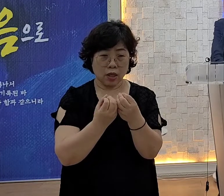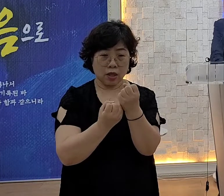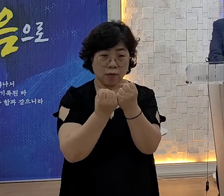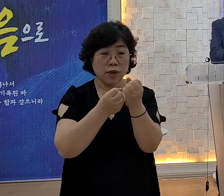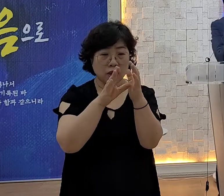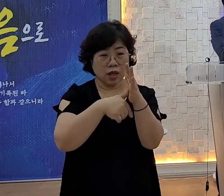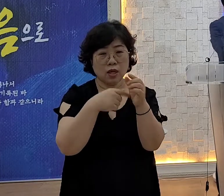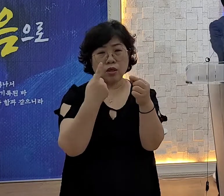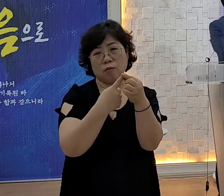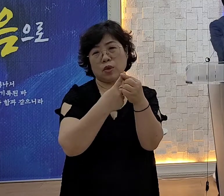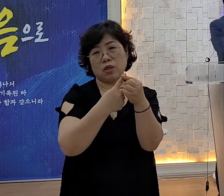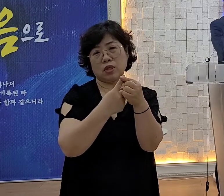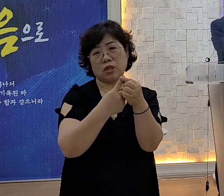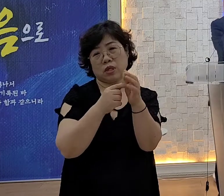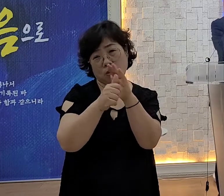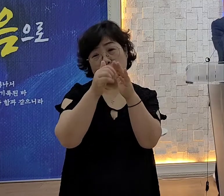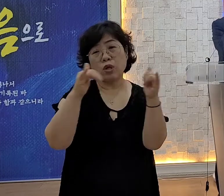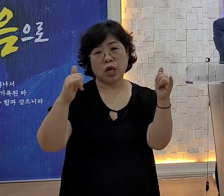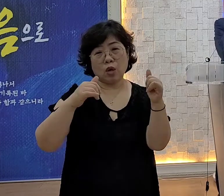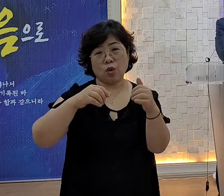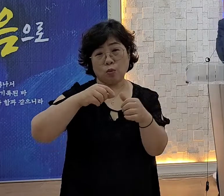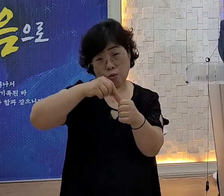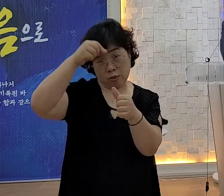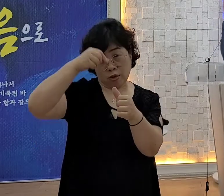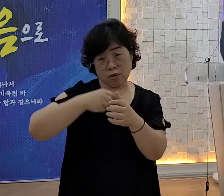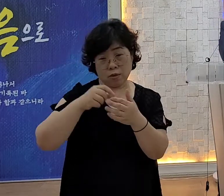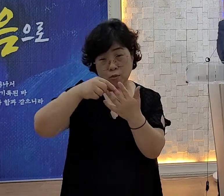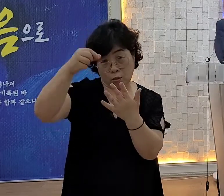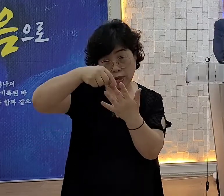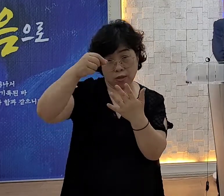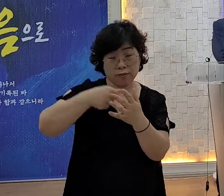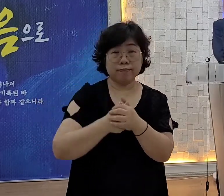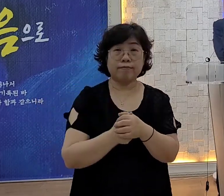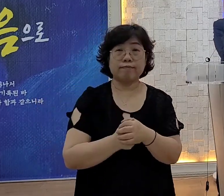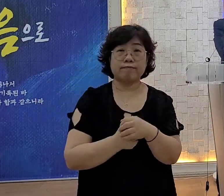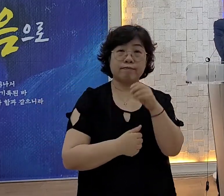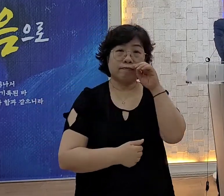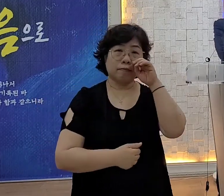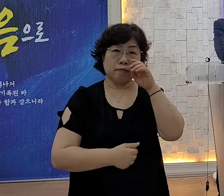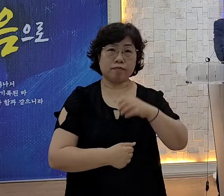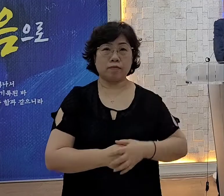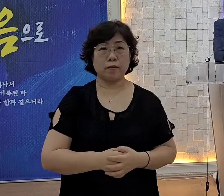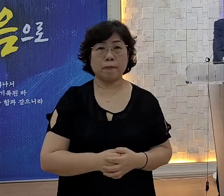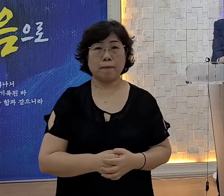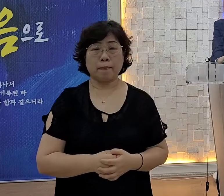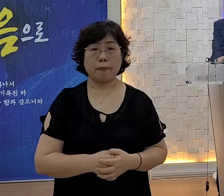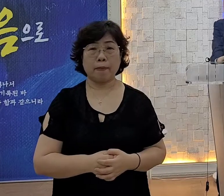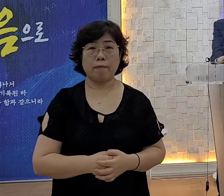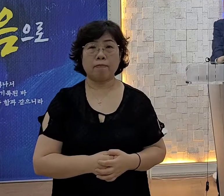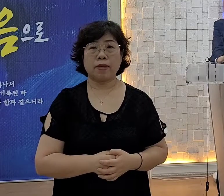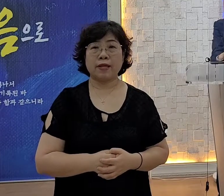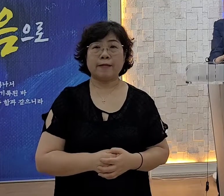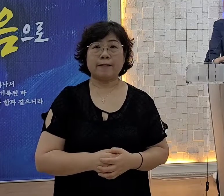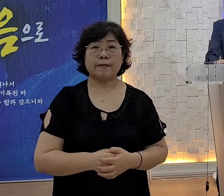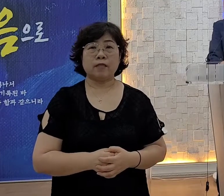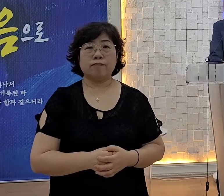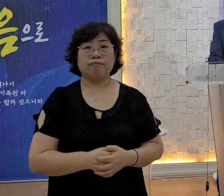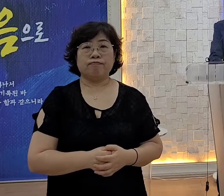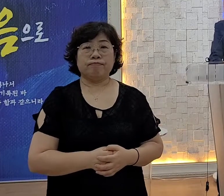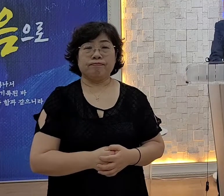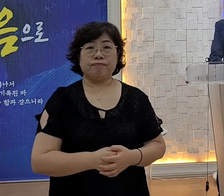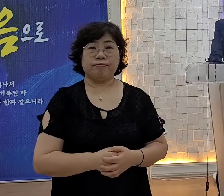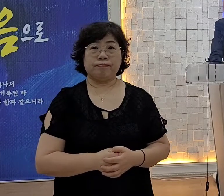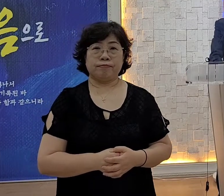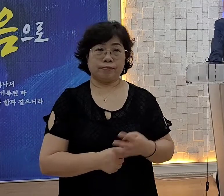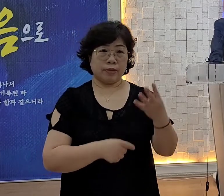앞에서 어렵다함을 받았는지 너희들이 아느냐 이제 이런 질문으로 이게 오늘 본문을 시작하고 있는 거예요. 자, 1절에